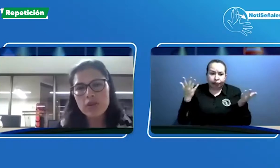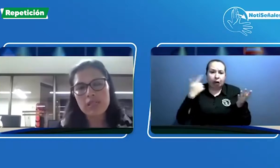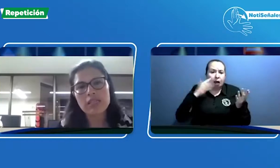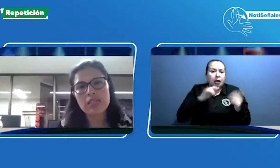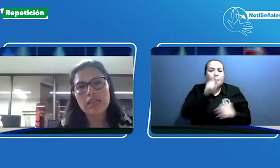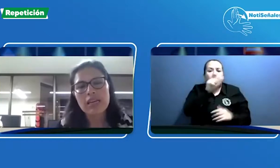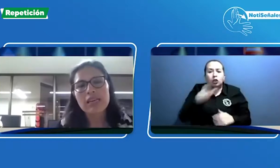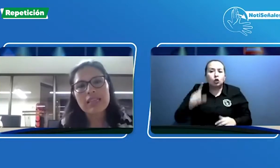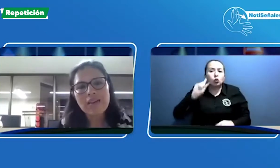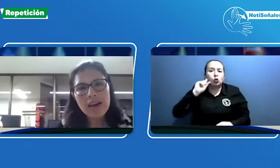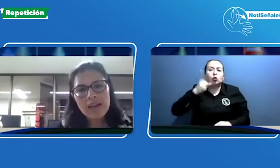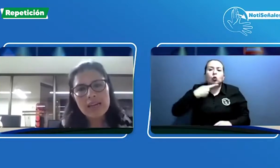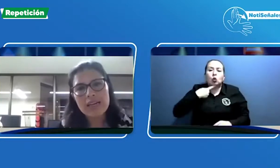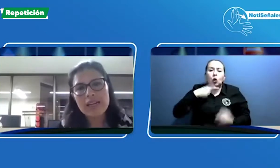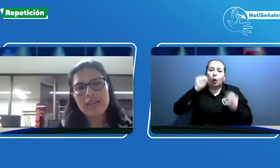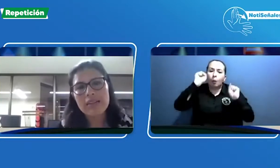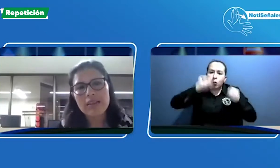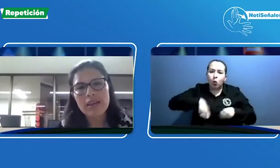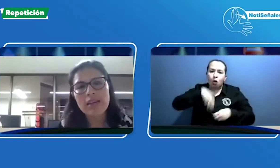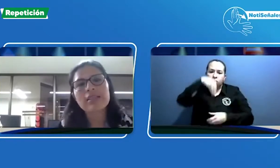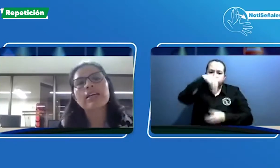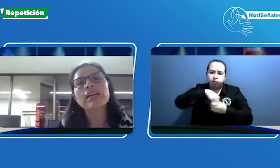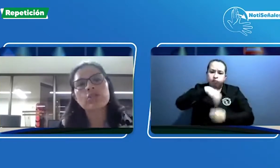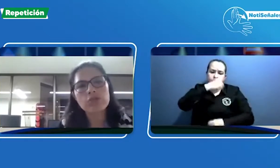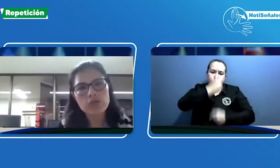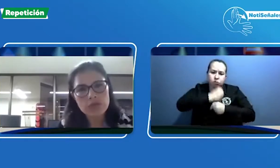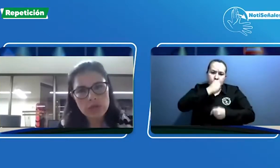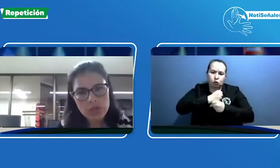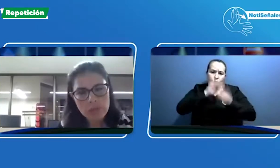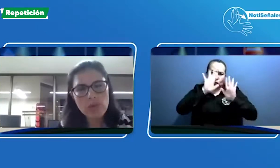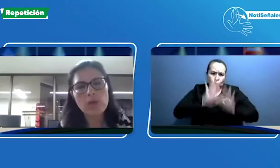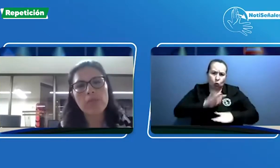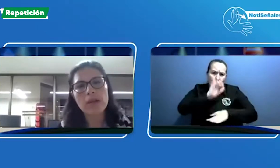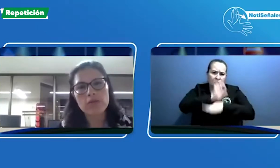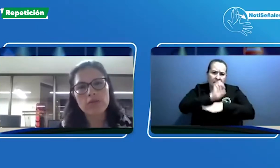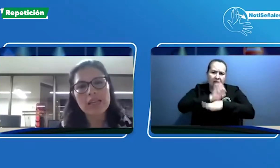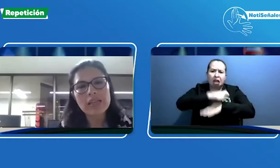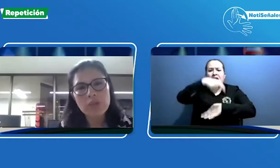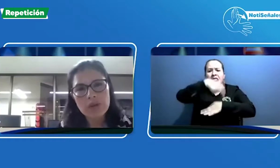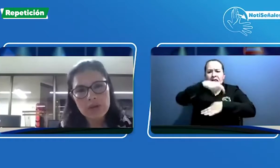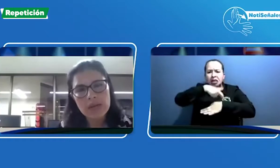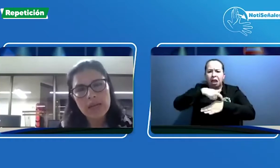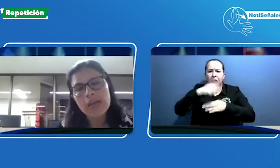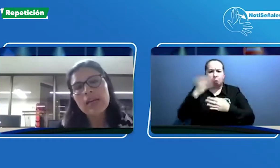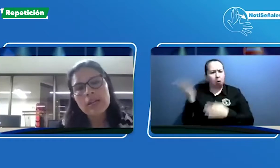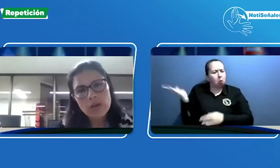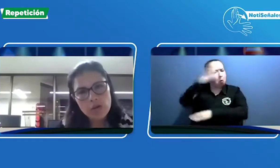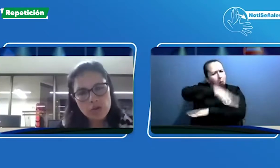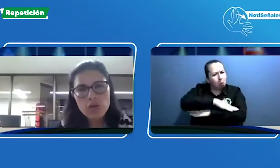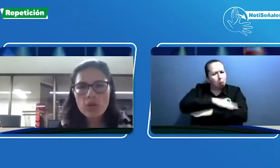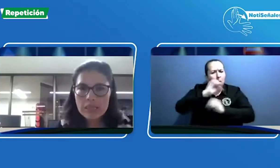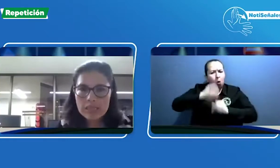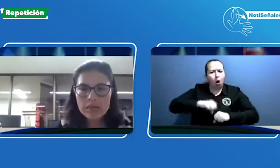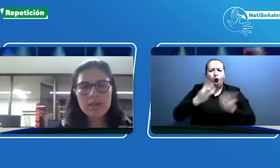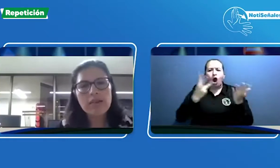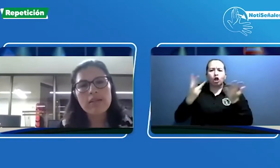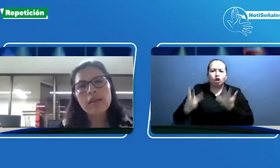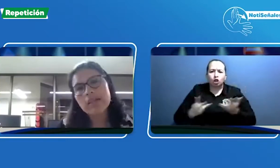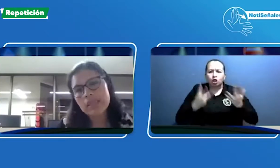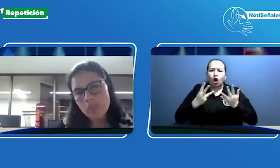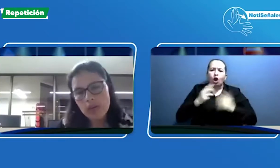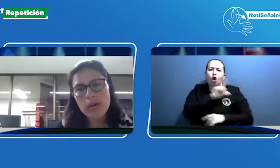sordas que trabajen aquí en la entidad, tengan un tiempo completo, una disponibilidad de ocho horas de